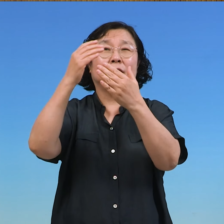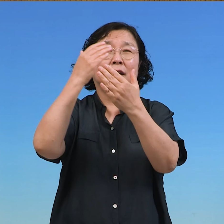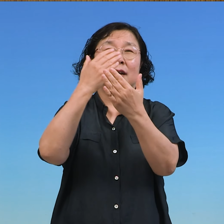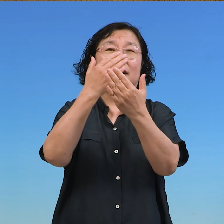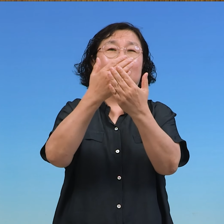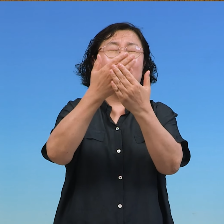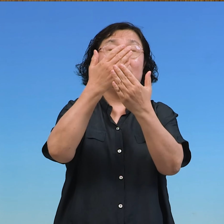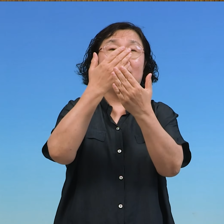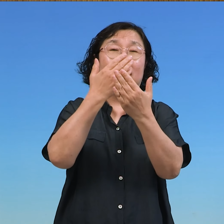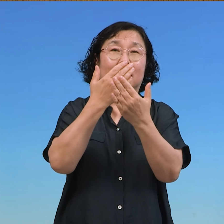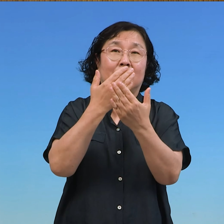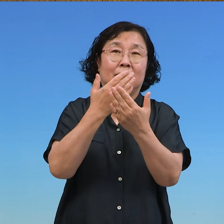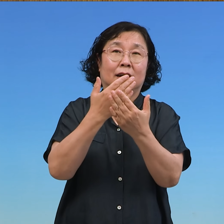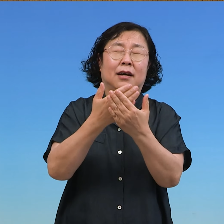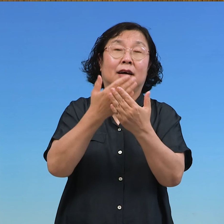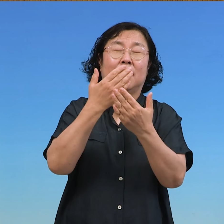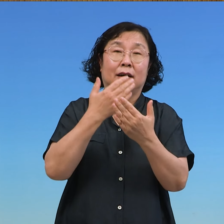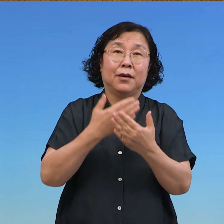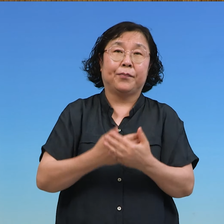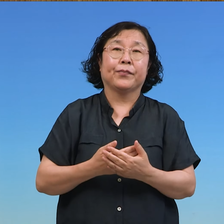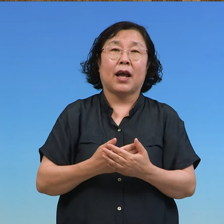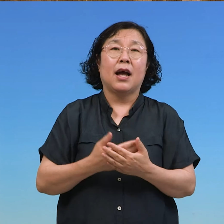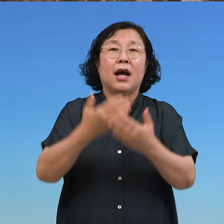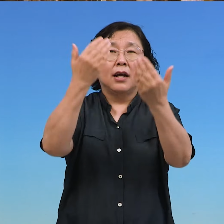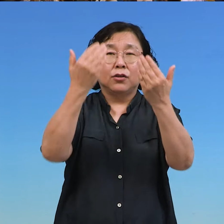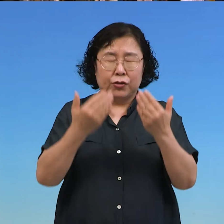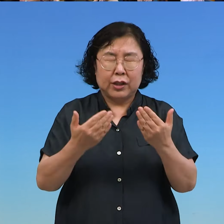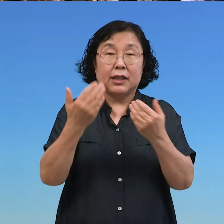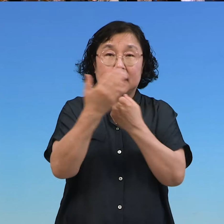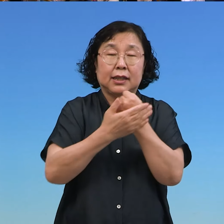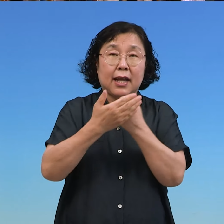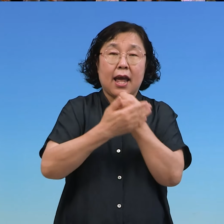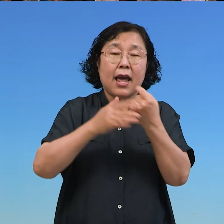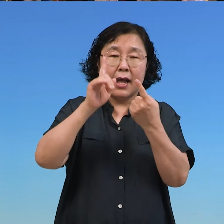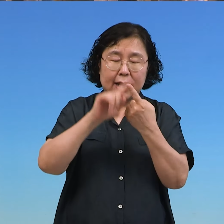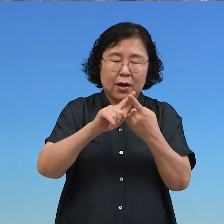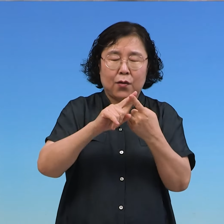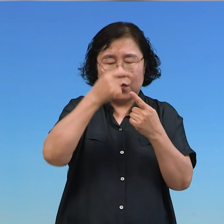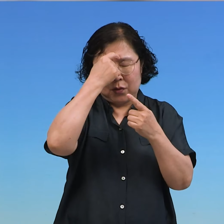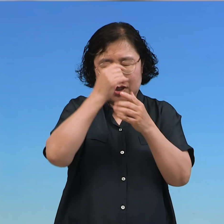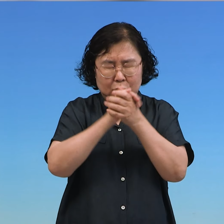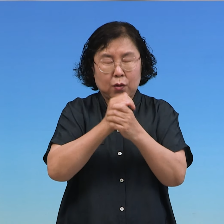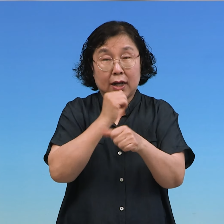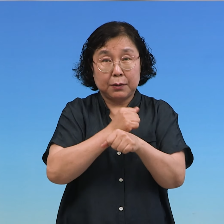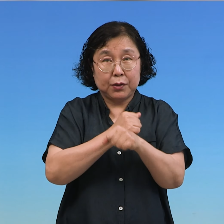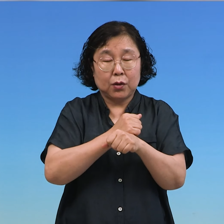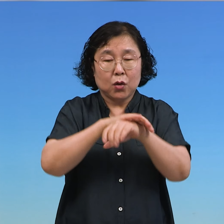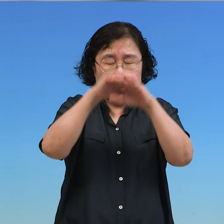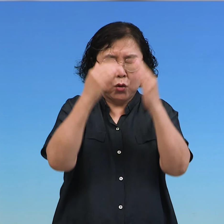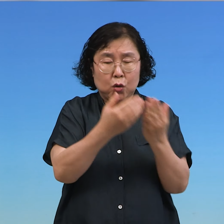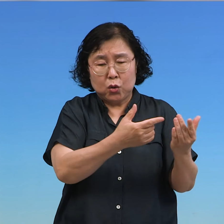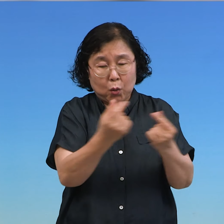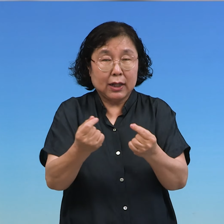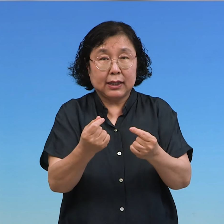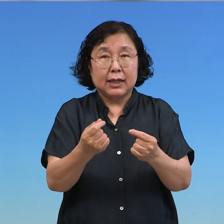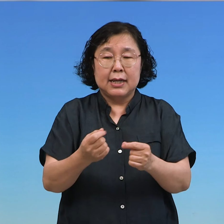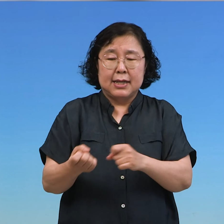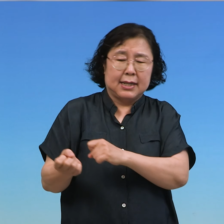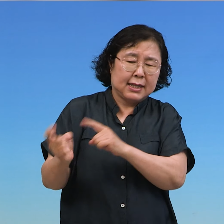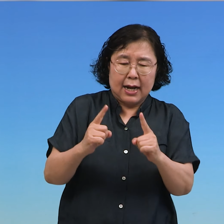이끄소서 주신 은혜들을 기도할 때 모두가 공통적으로 기도해야 되는 것 살리는 교회 되기에